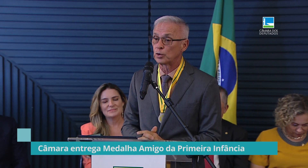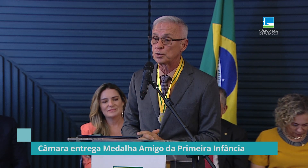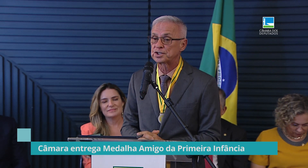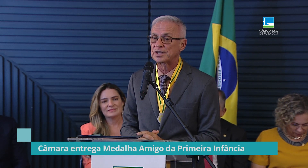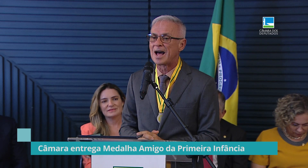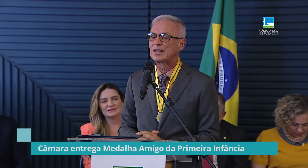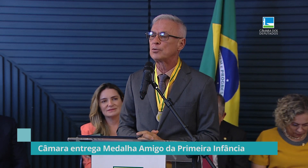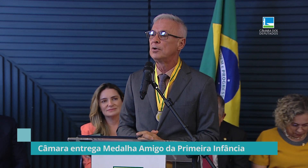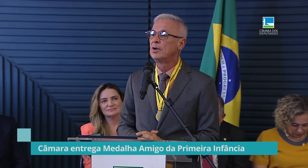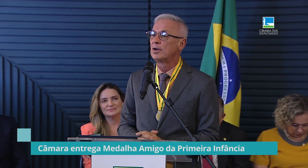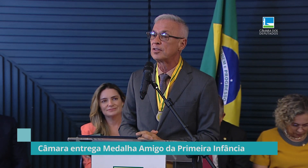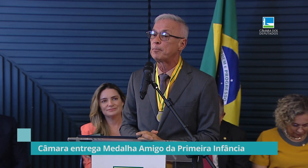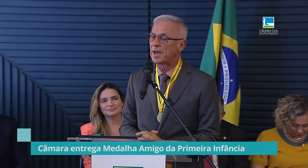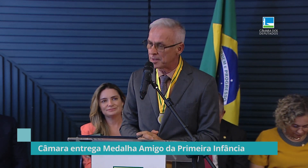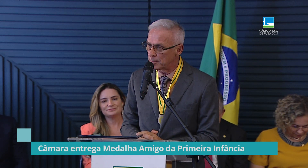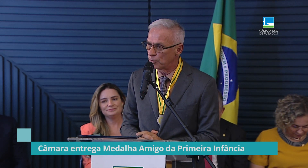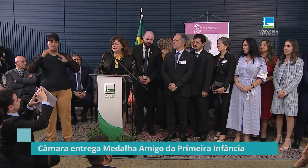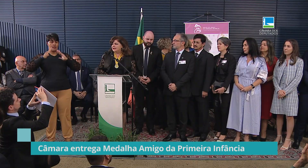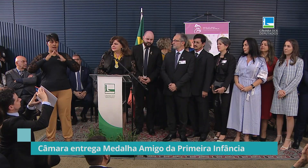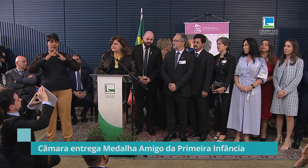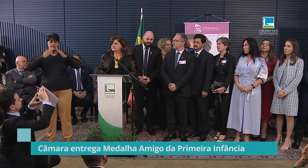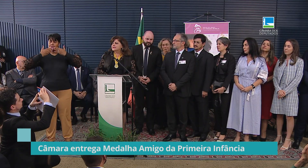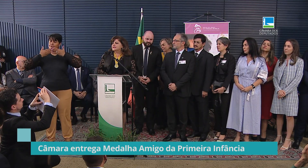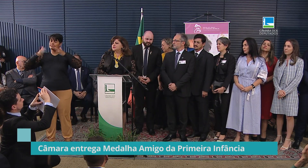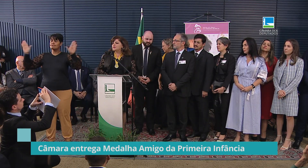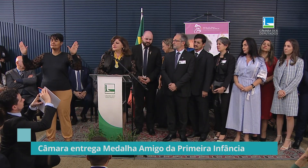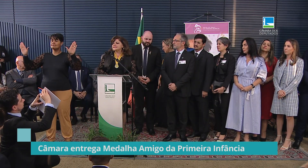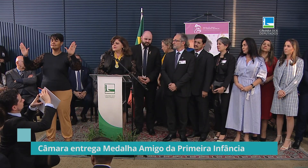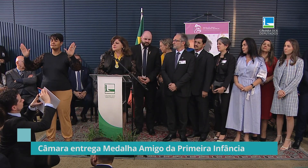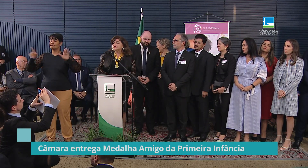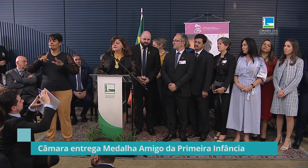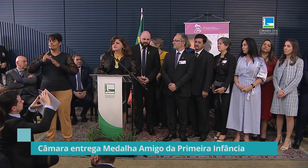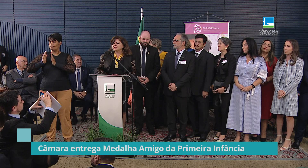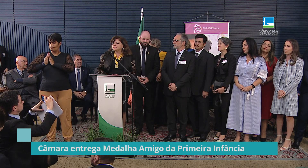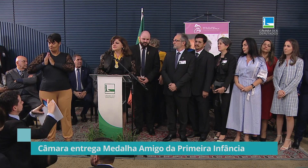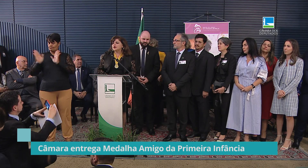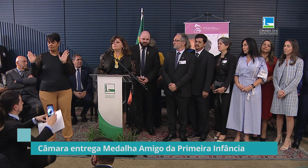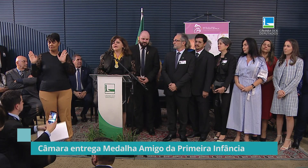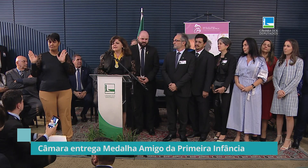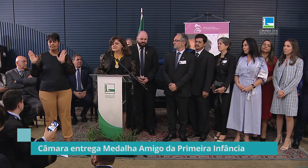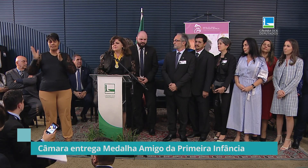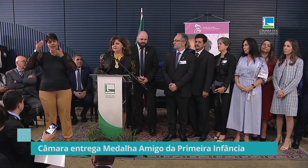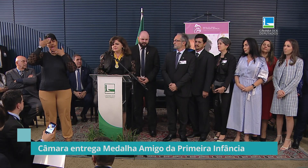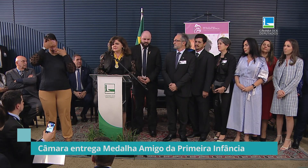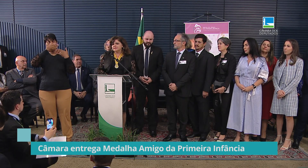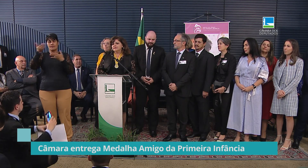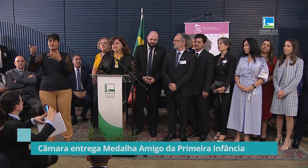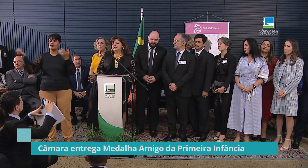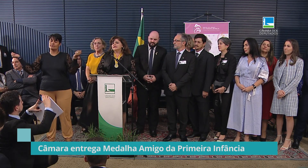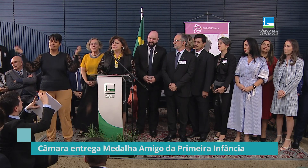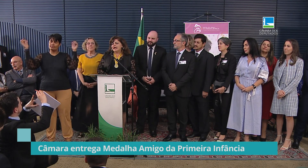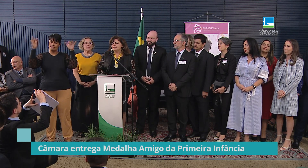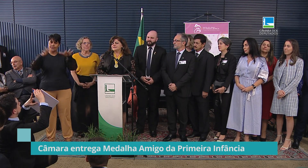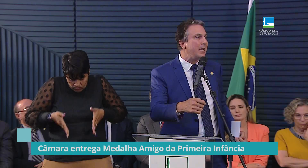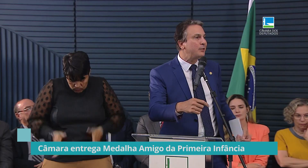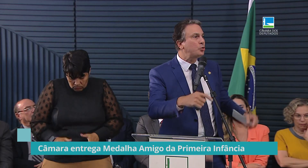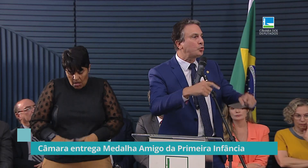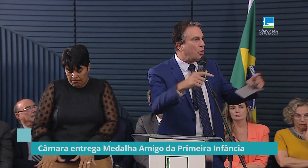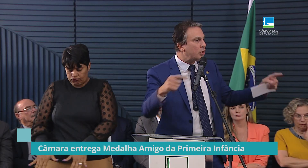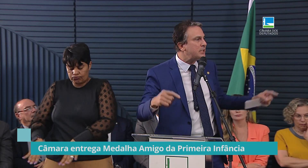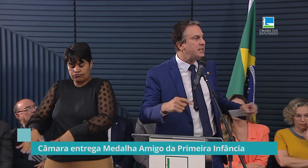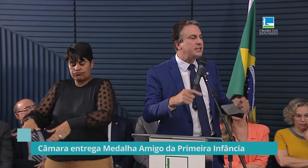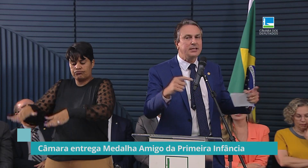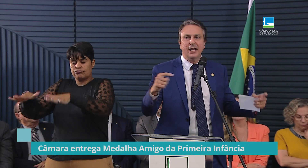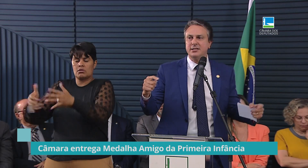pela contribuição ao desenvolvimento, à atenção, à proteção e às garantias da primeira infância no país.